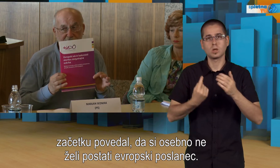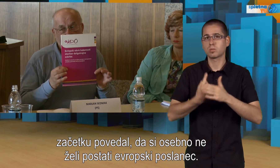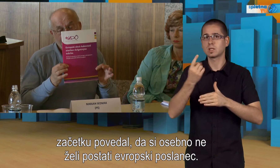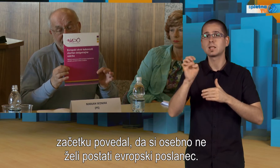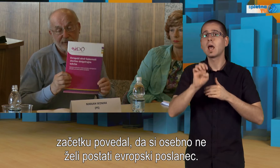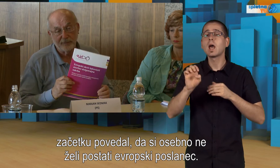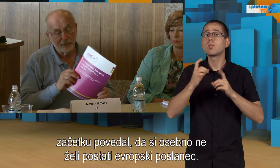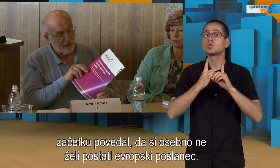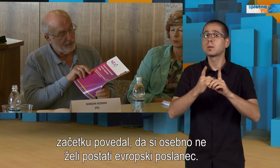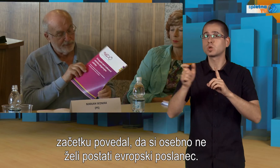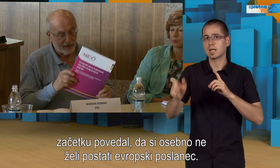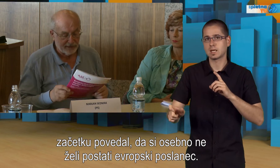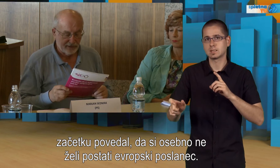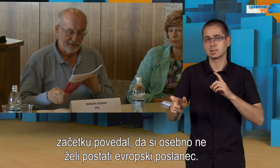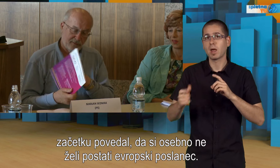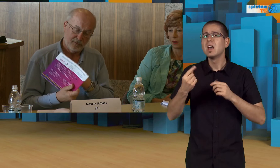poslanec.